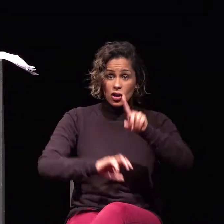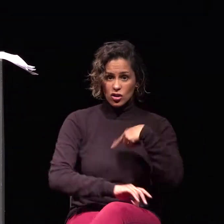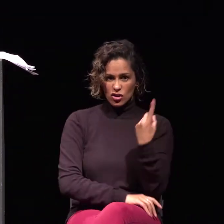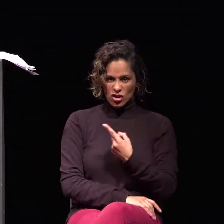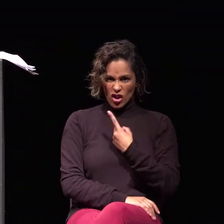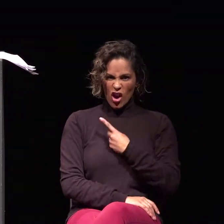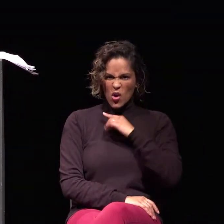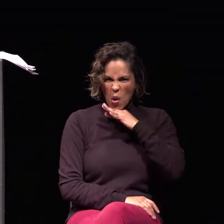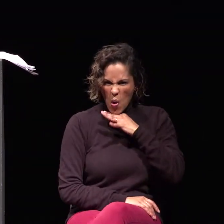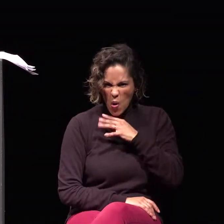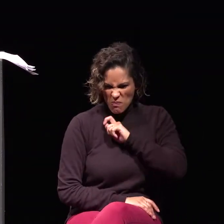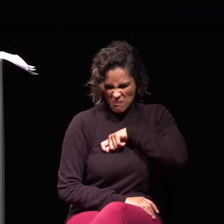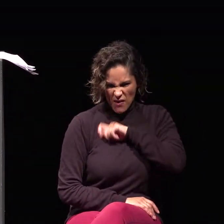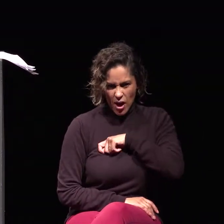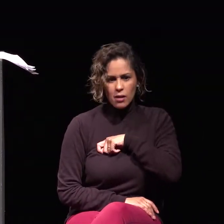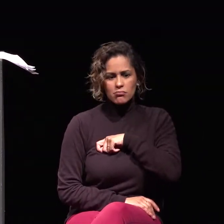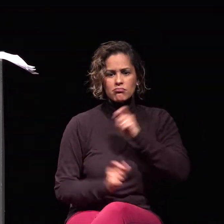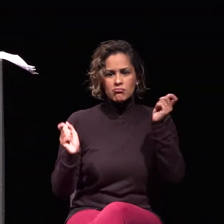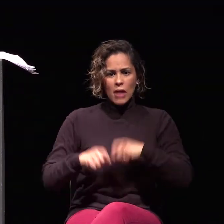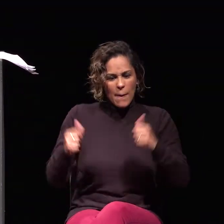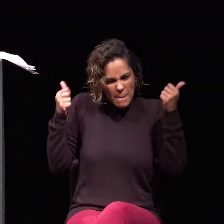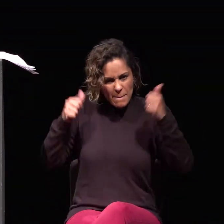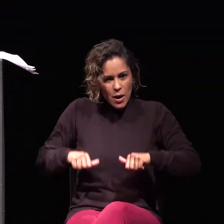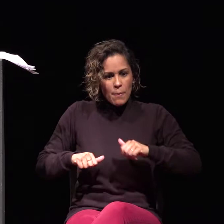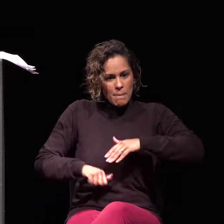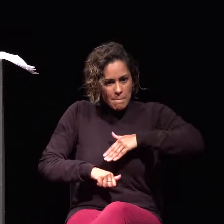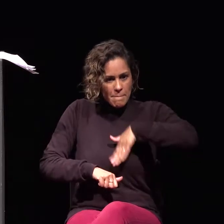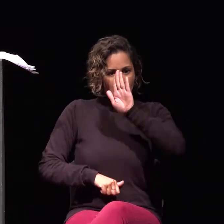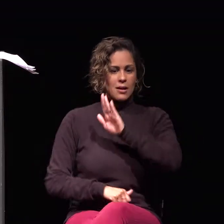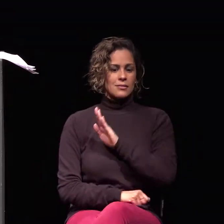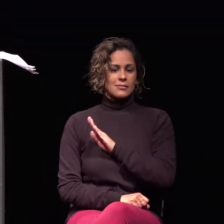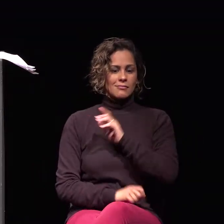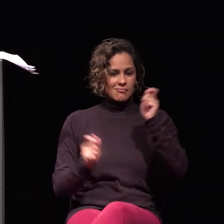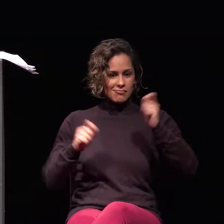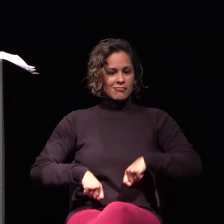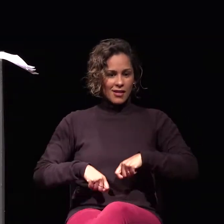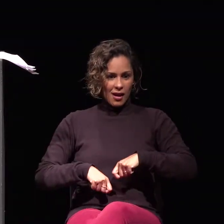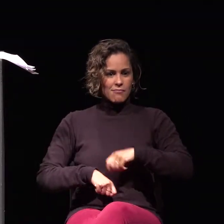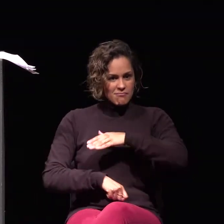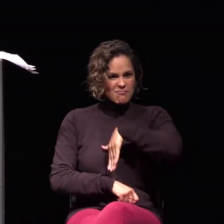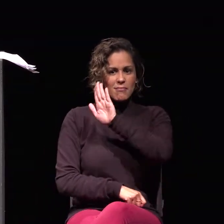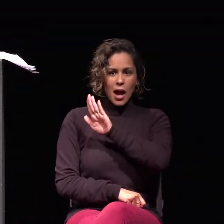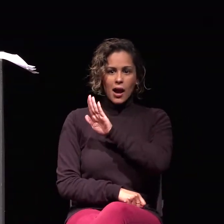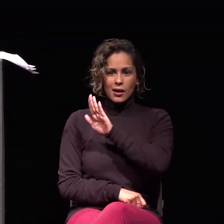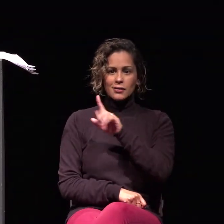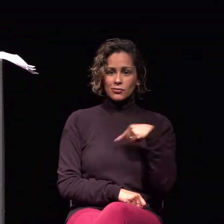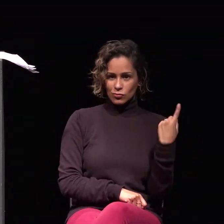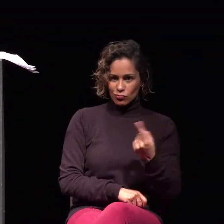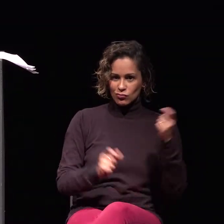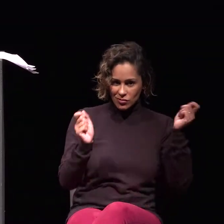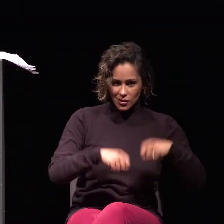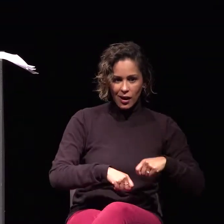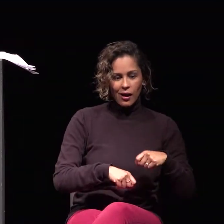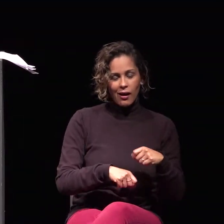Que elas falam, somos malas, podemos ser piores. E nós podemos ser sacolas e piores, né? Então,